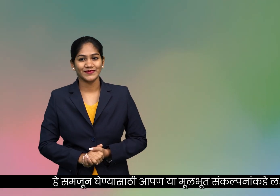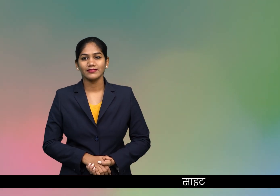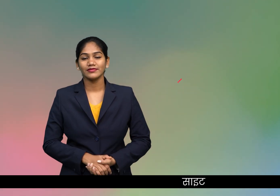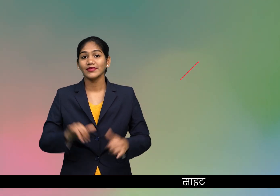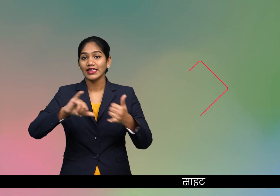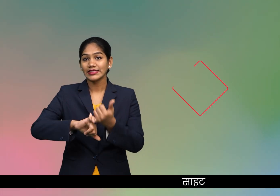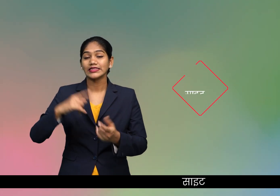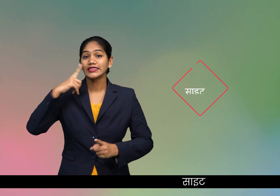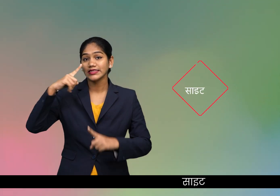साईट,